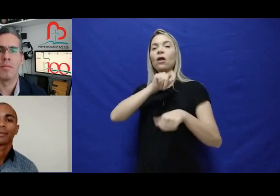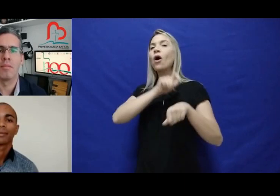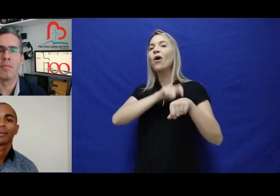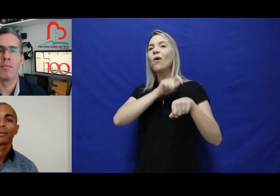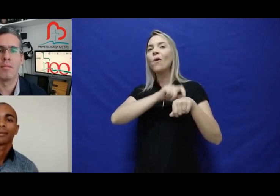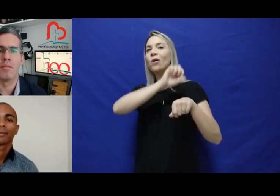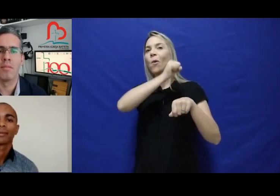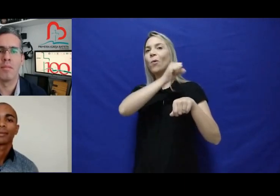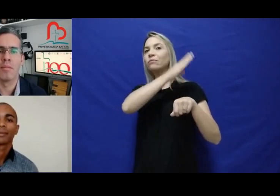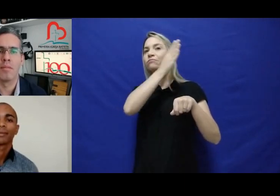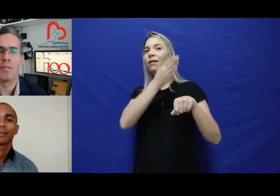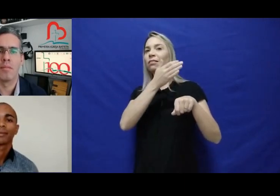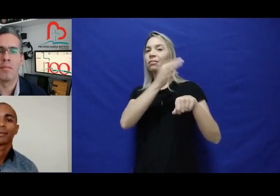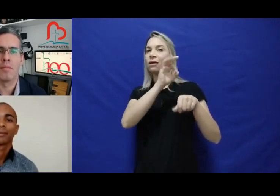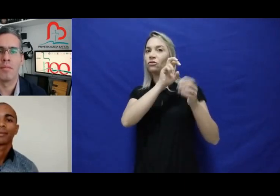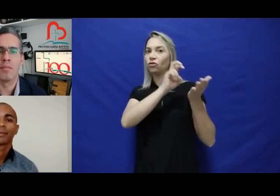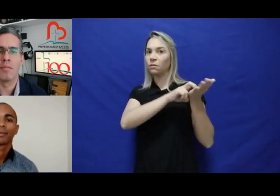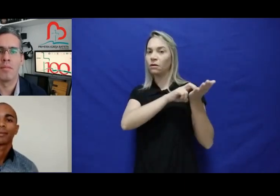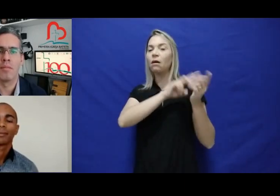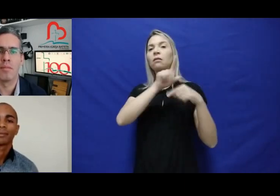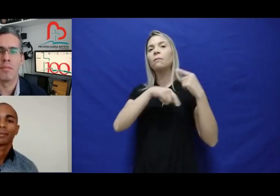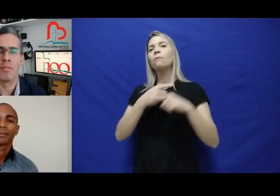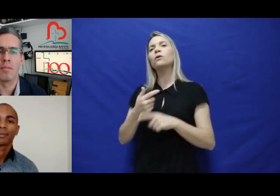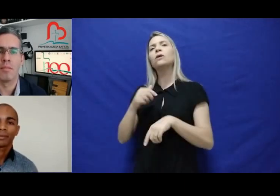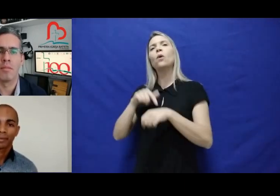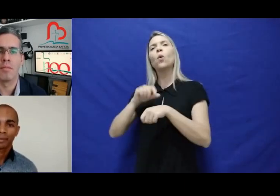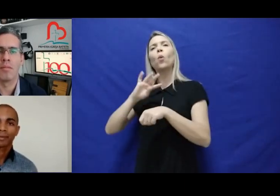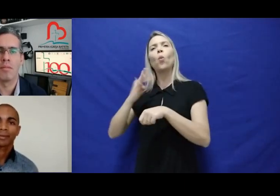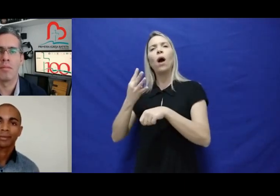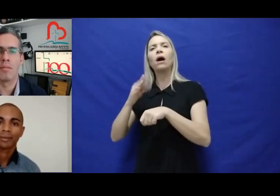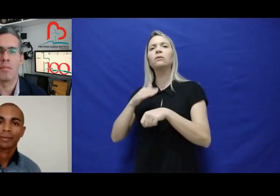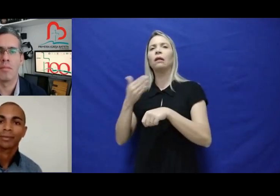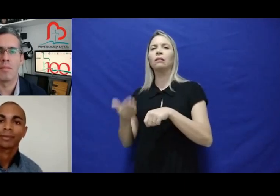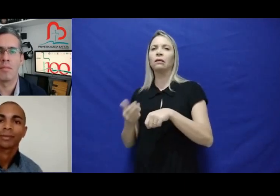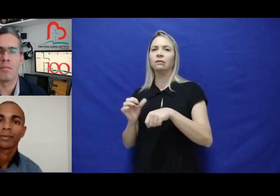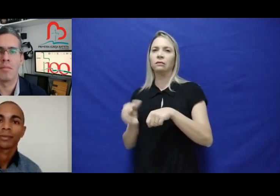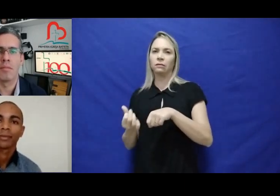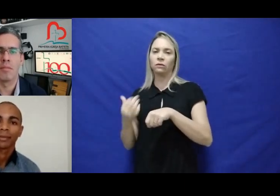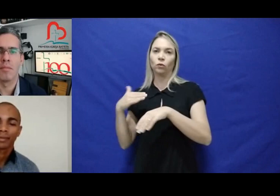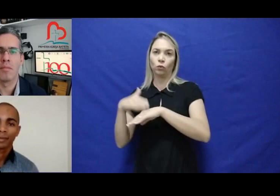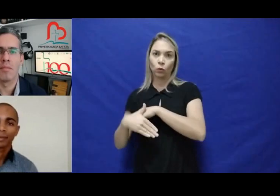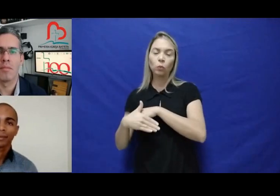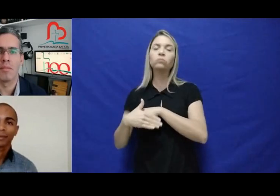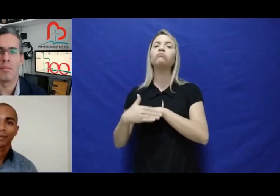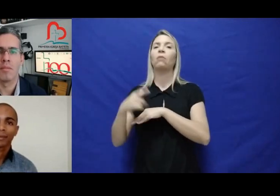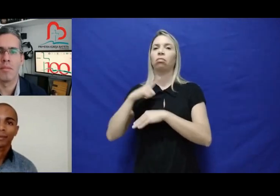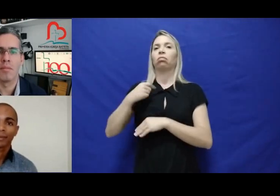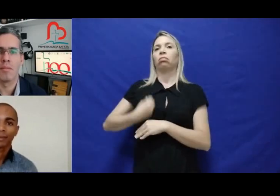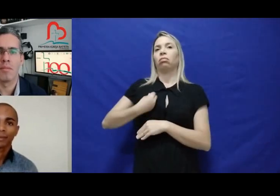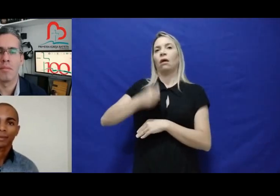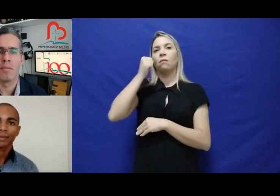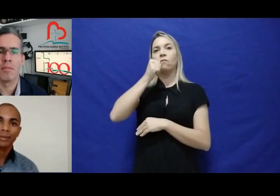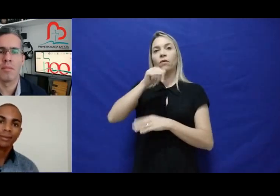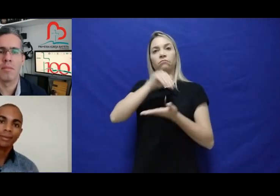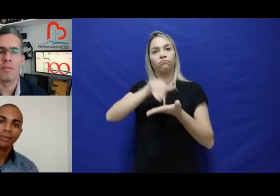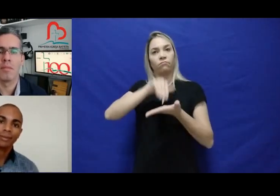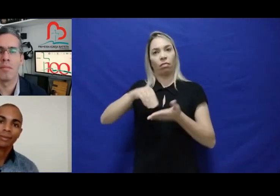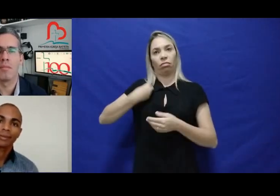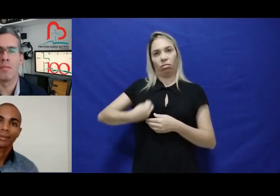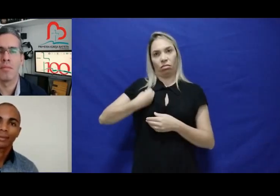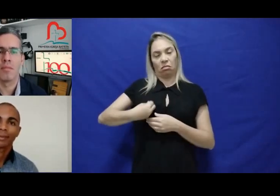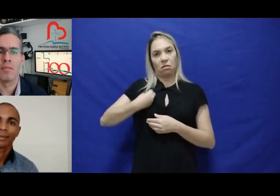aguardará por você, meu irmão, lá na PIB, das 8 às 10 da manhã e das 16 às 18 horas. Estamos